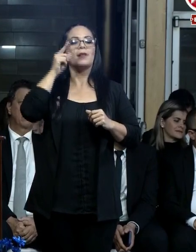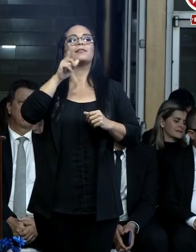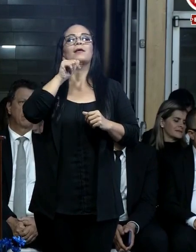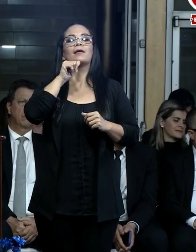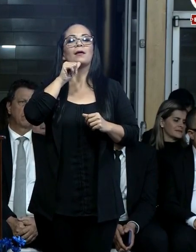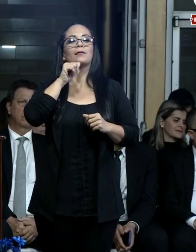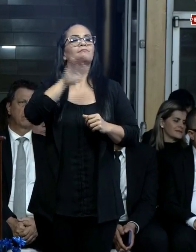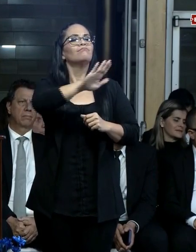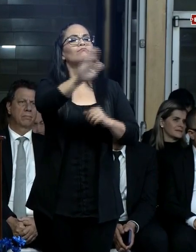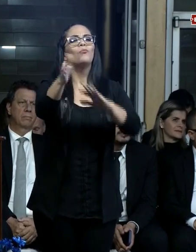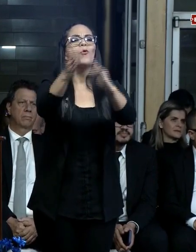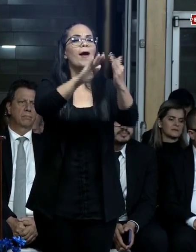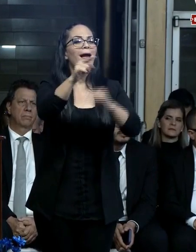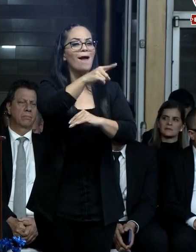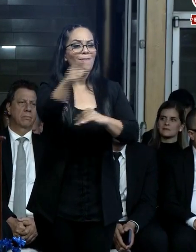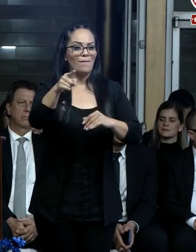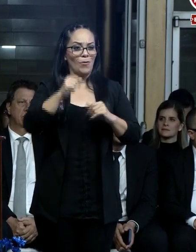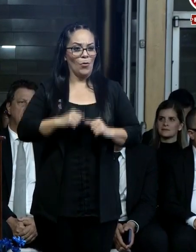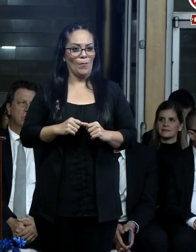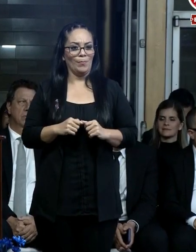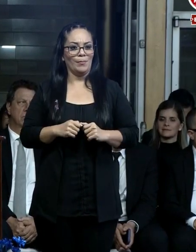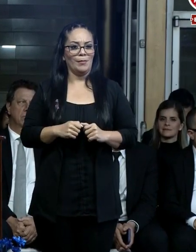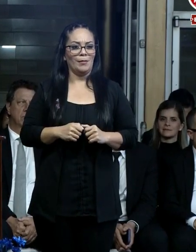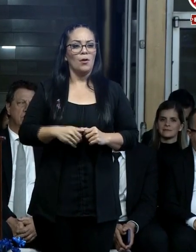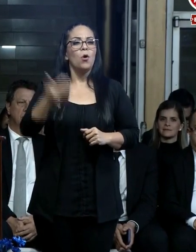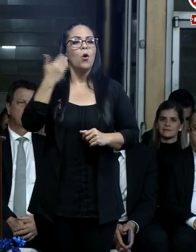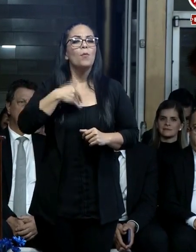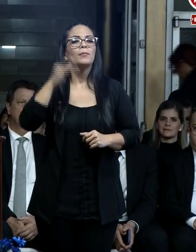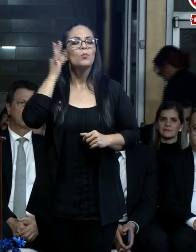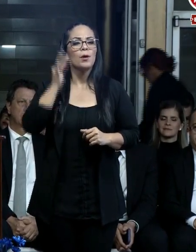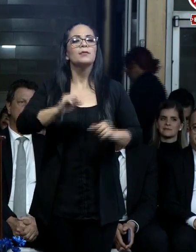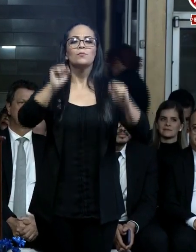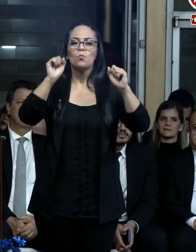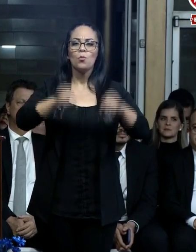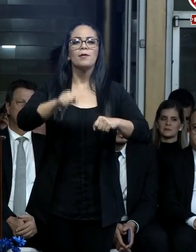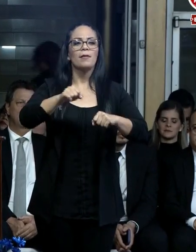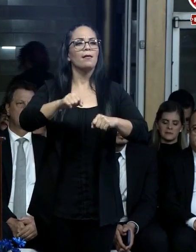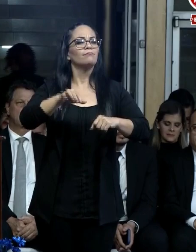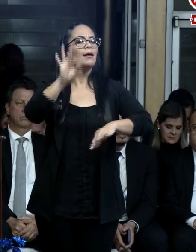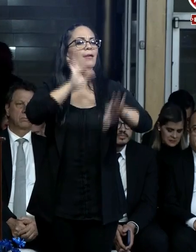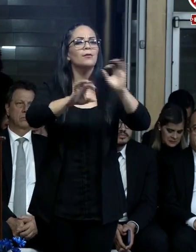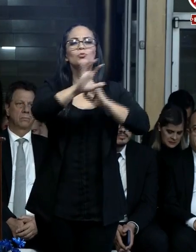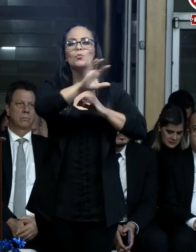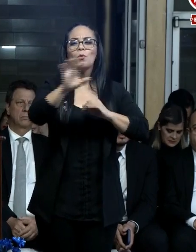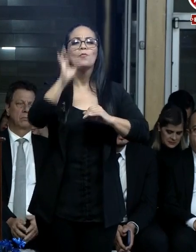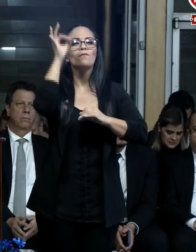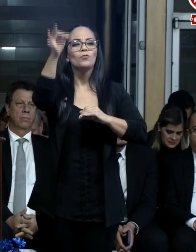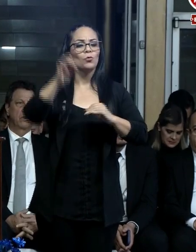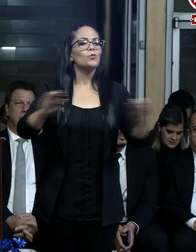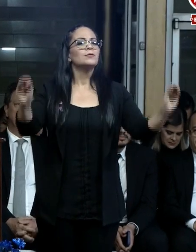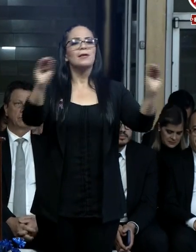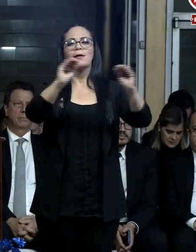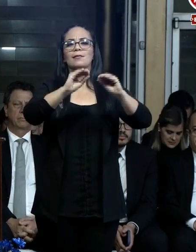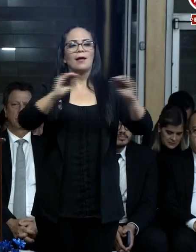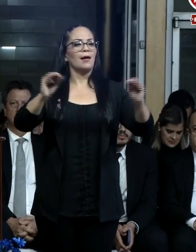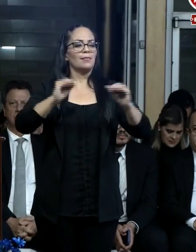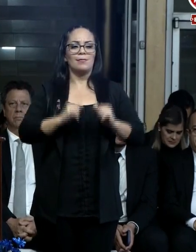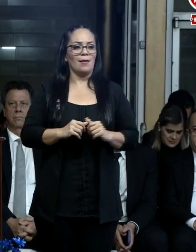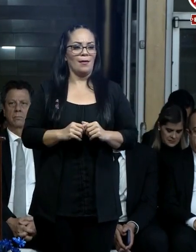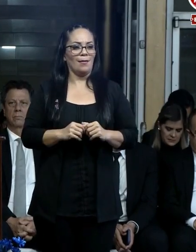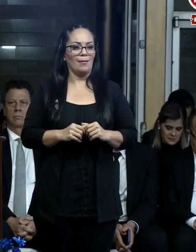su pueblo, para que mujeres y hombres puedan elegir sin futuro, sin que nadie se